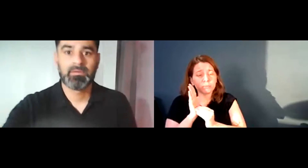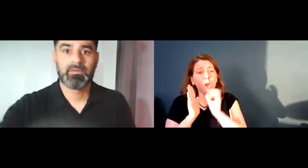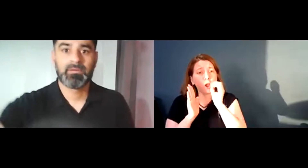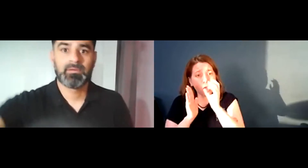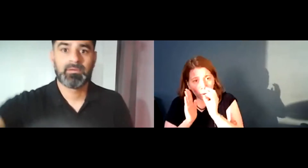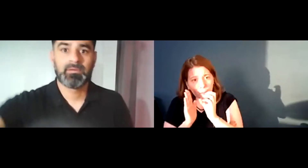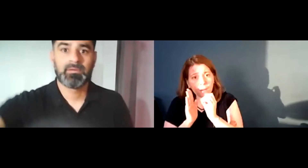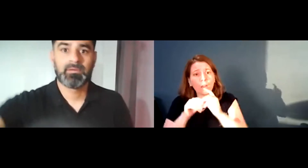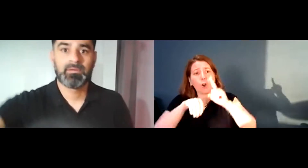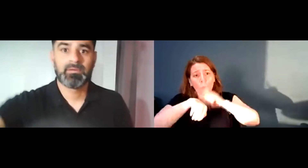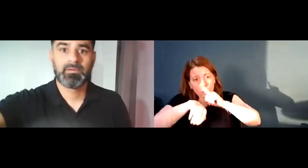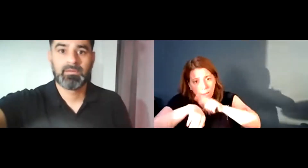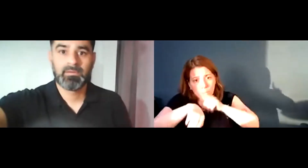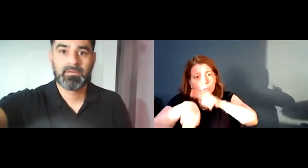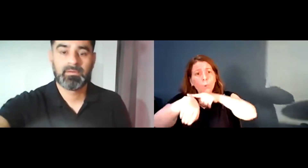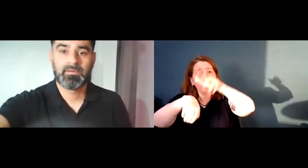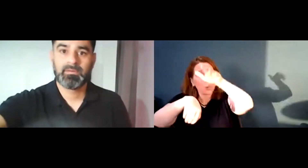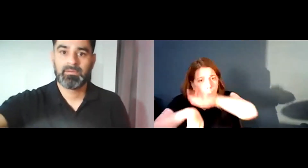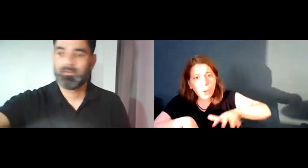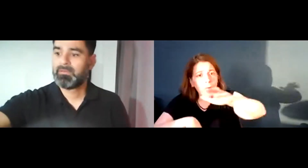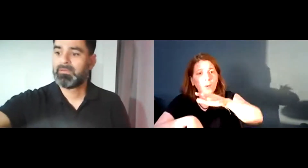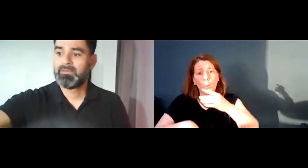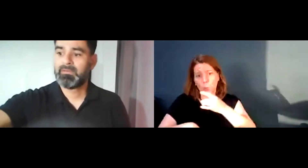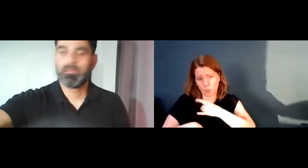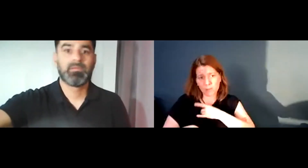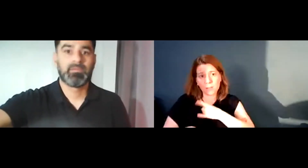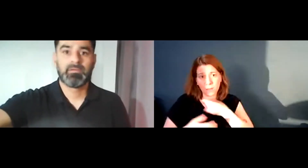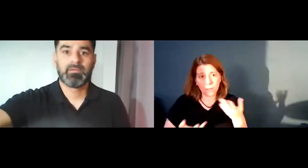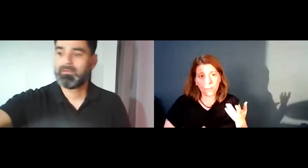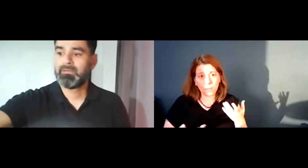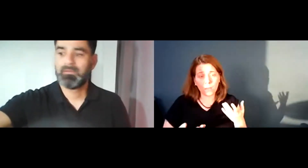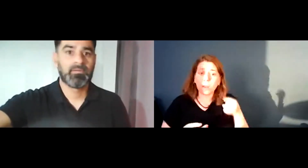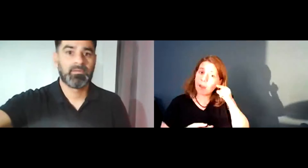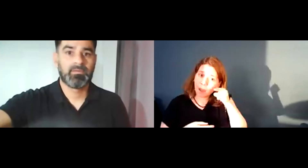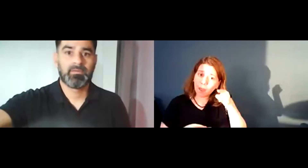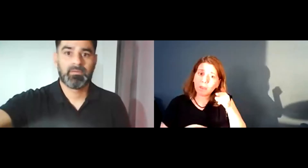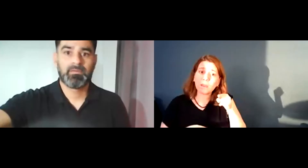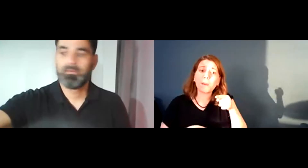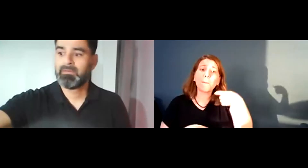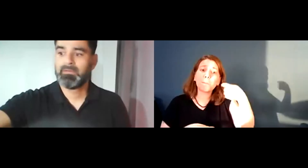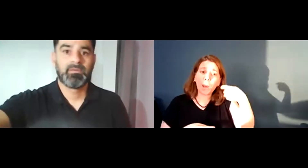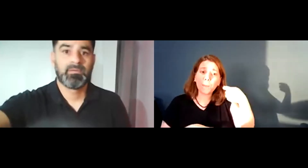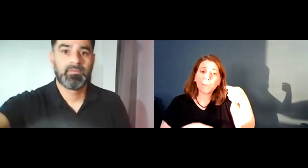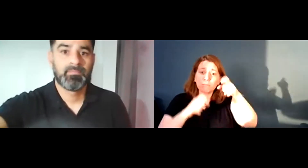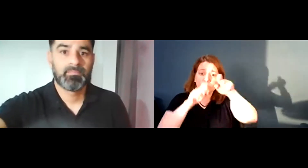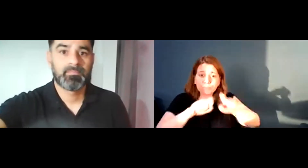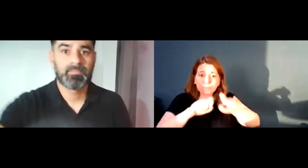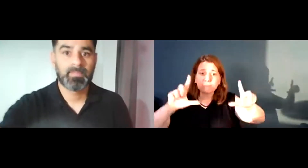gracias por eso. Los profesores y los horarios. Bien, gracias Sandra por el